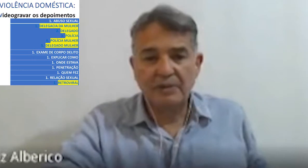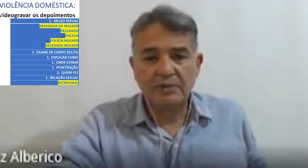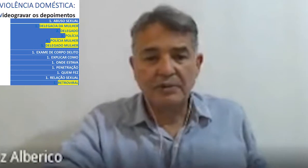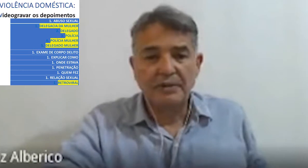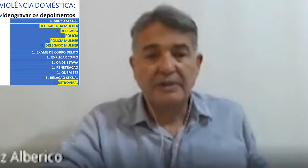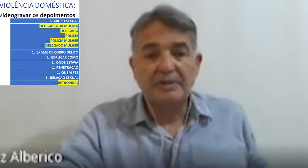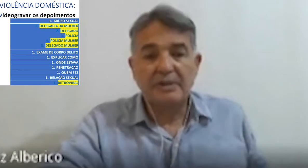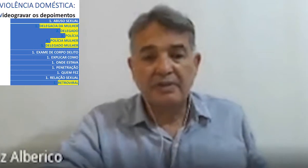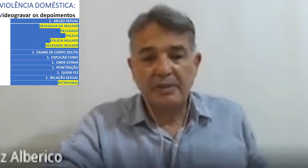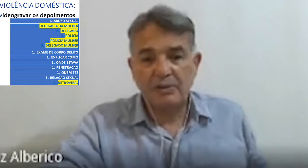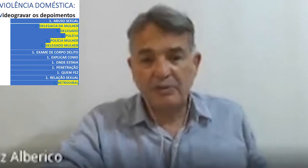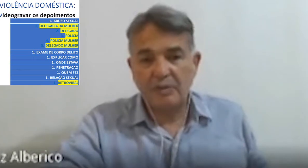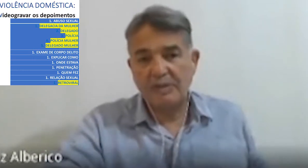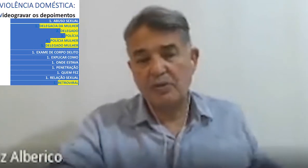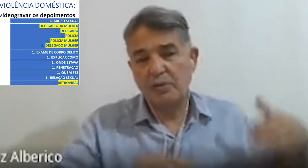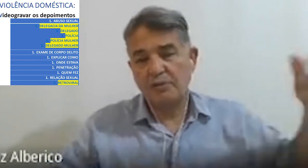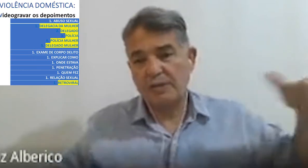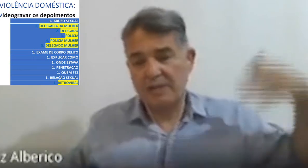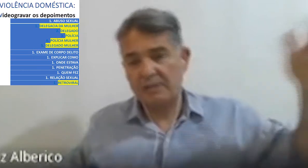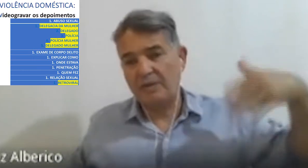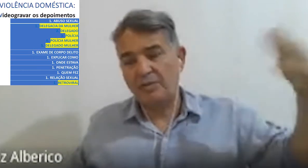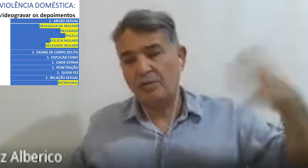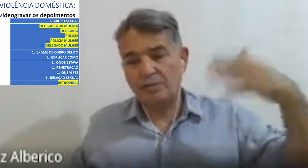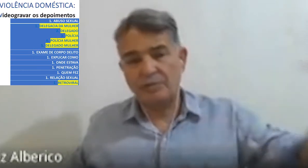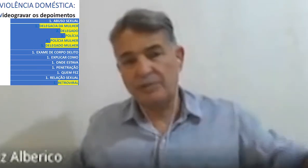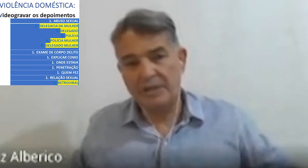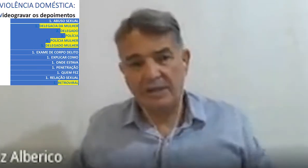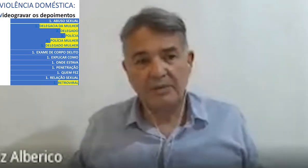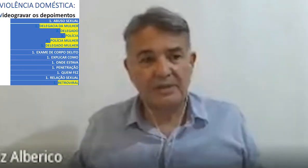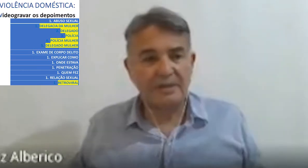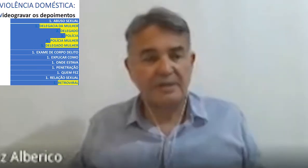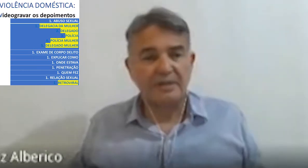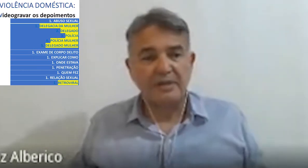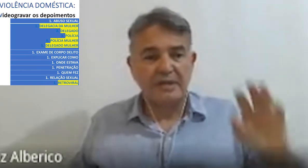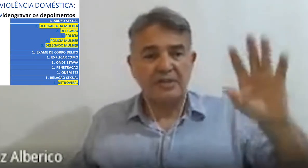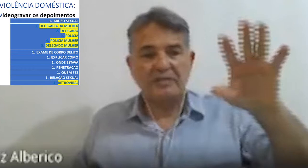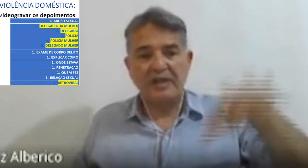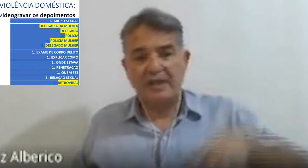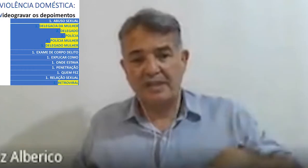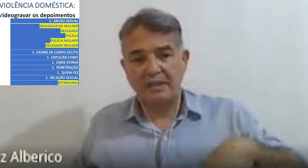utilizando, se tiver mais alguma informação, como foi sempre ao longo das aulas, a gente vai